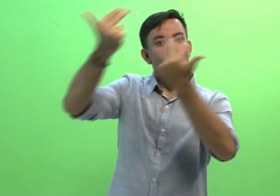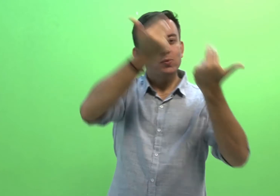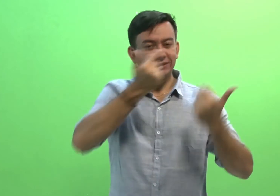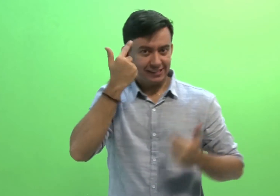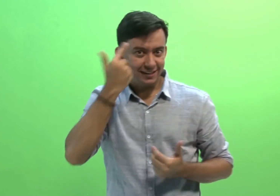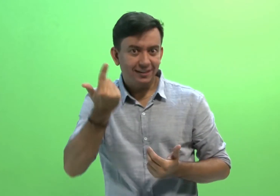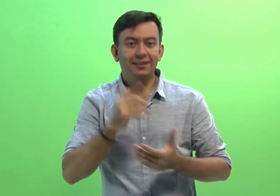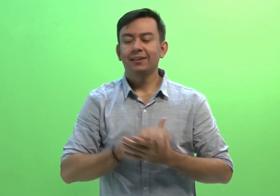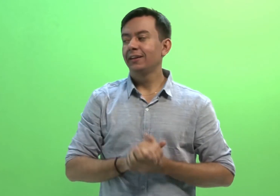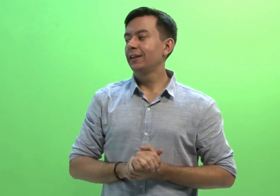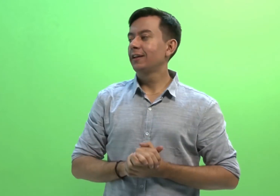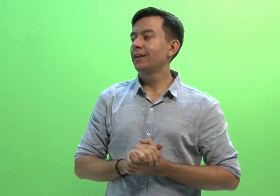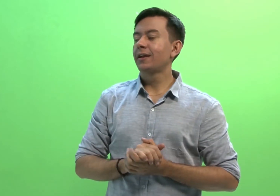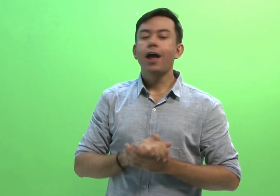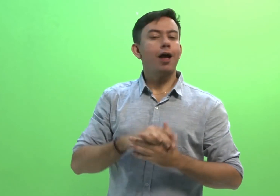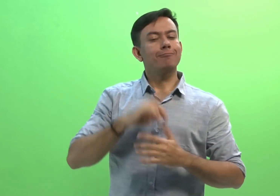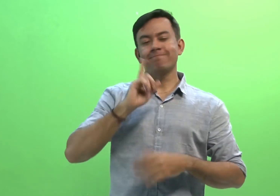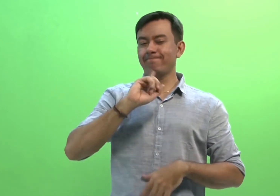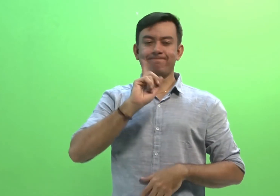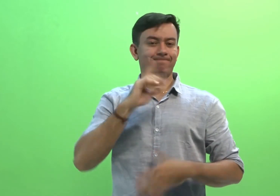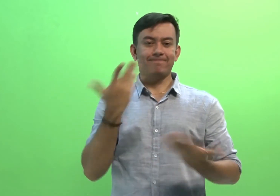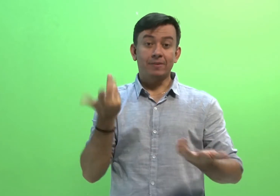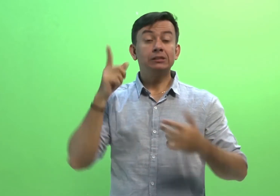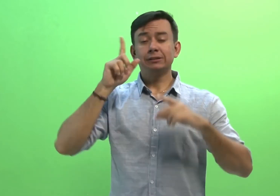universal. Mas é um mito.